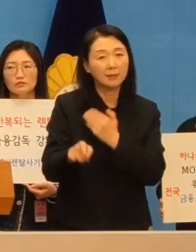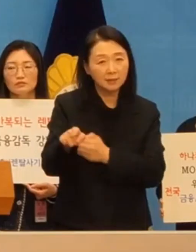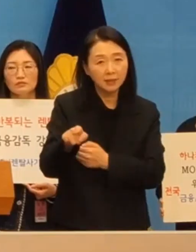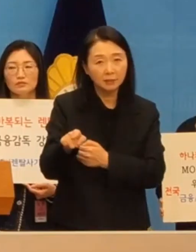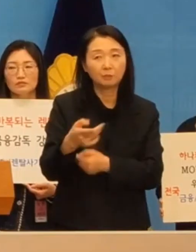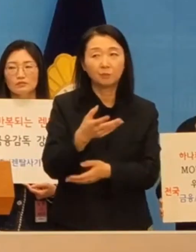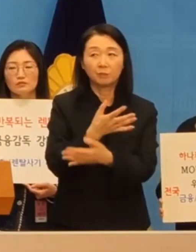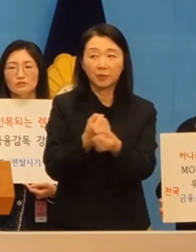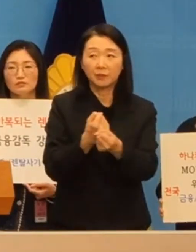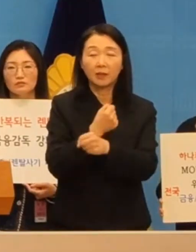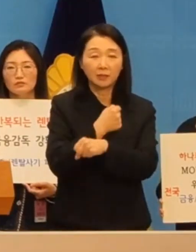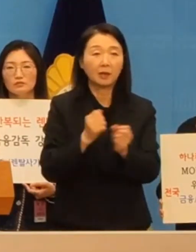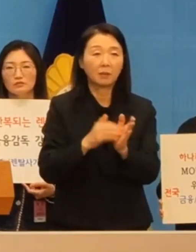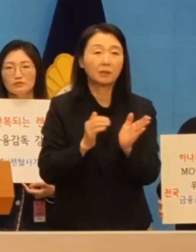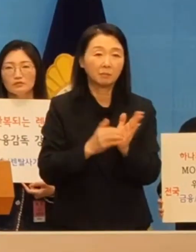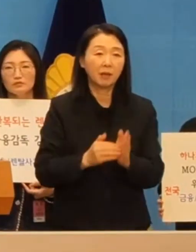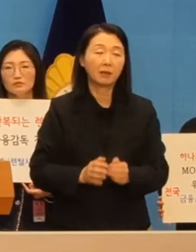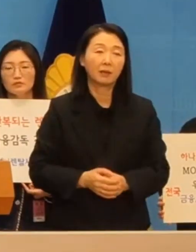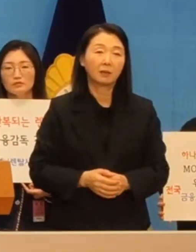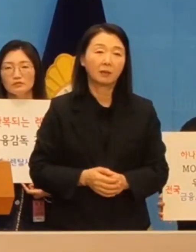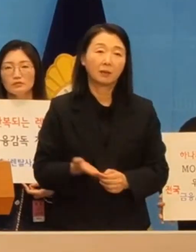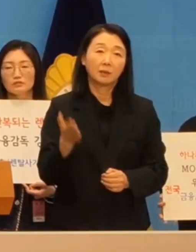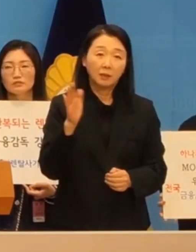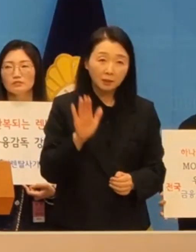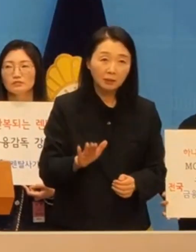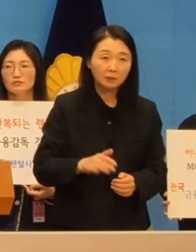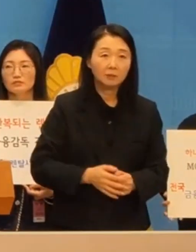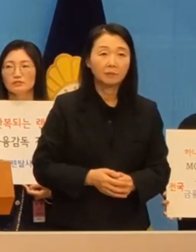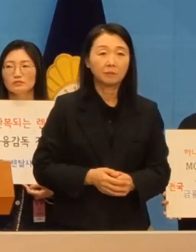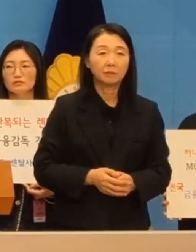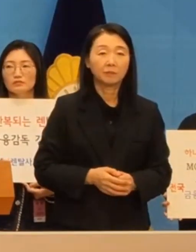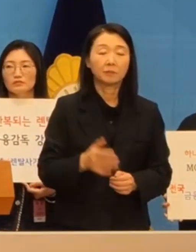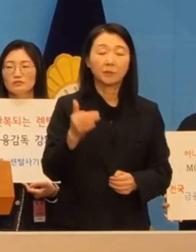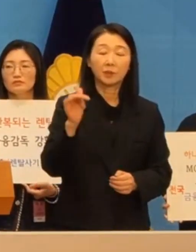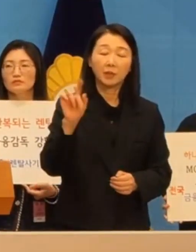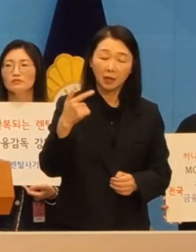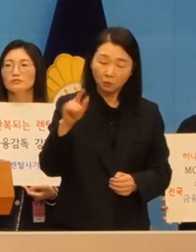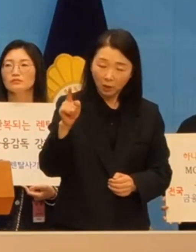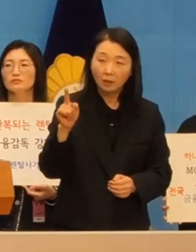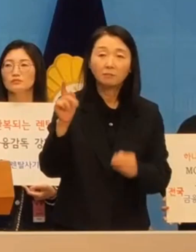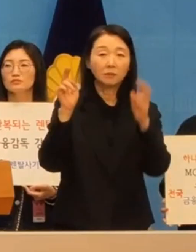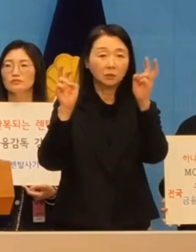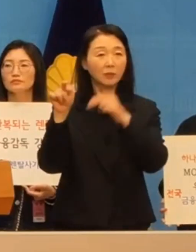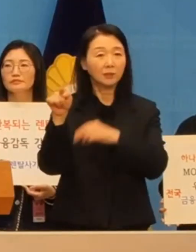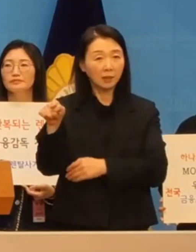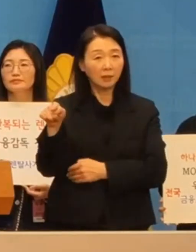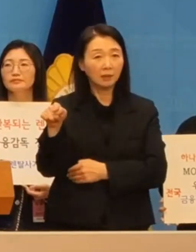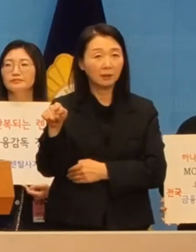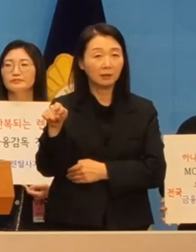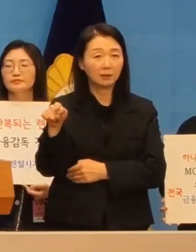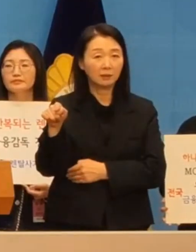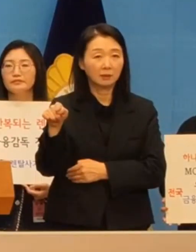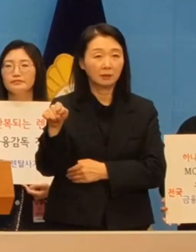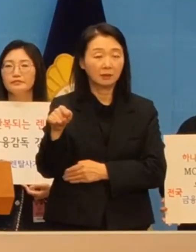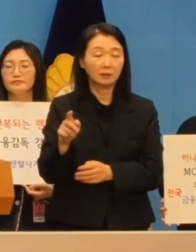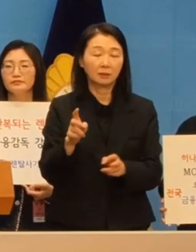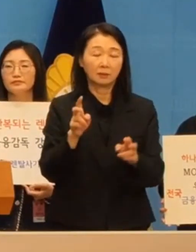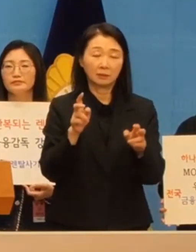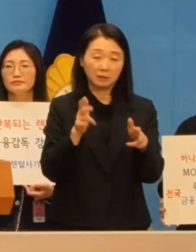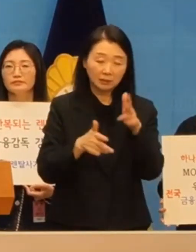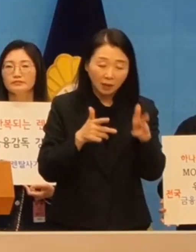계약이 이루어졌습니다. 그럼에도 불구하고 하나캐피탈 등의 캐피탈사들은 사업